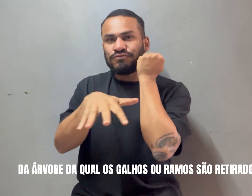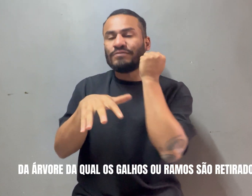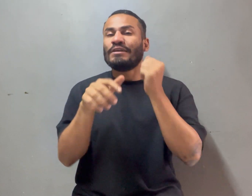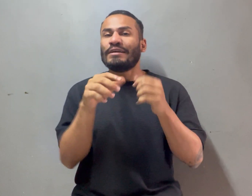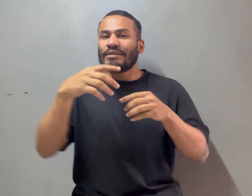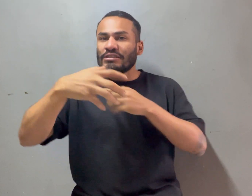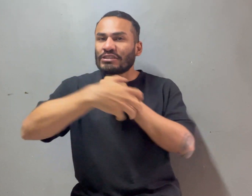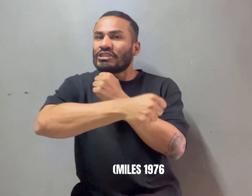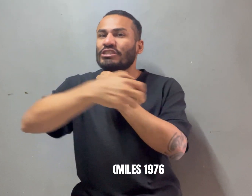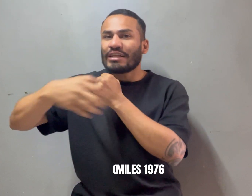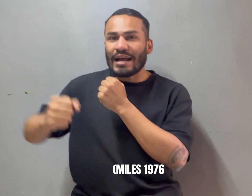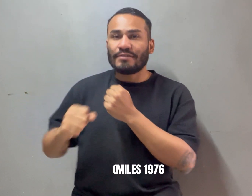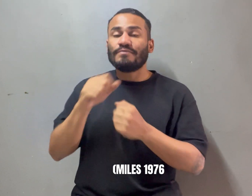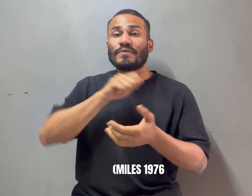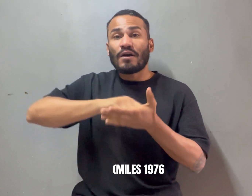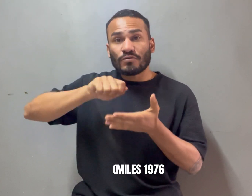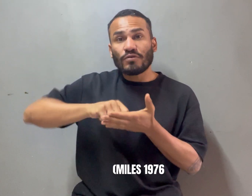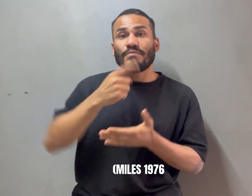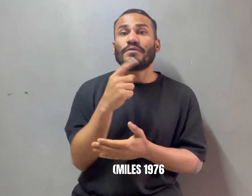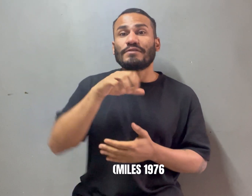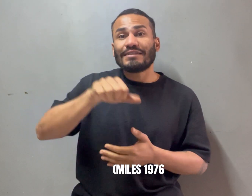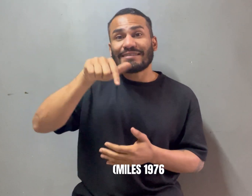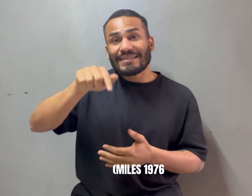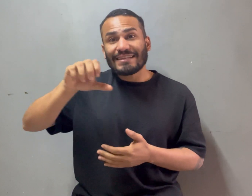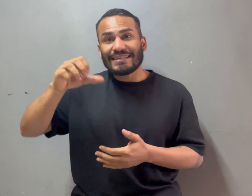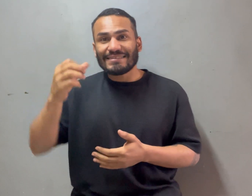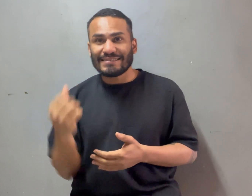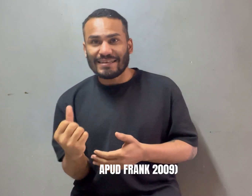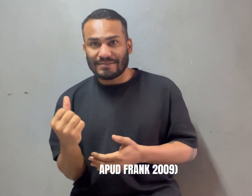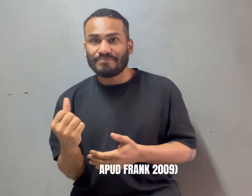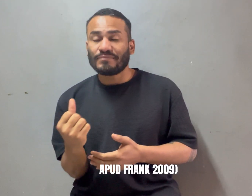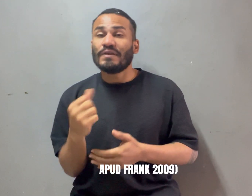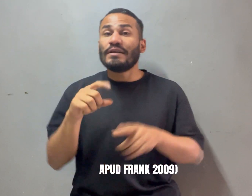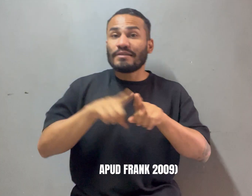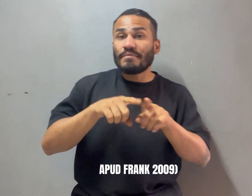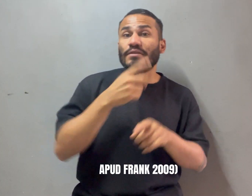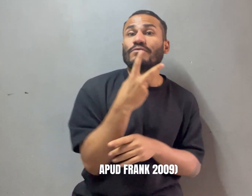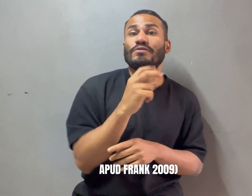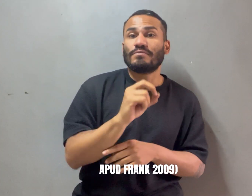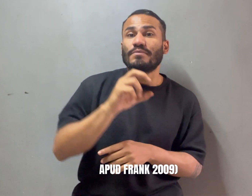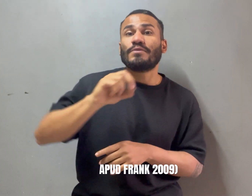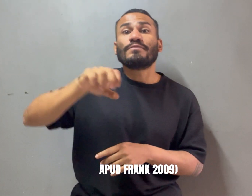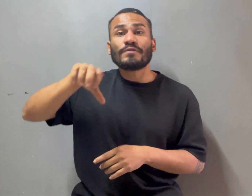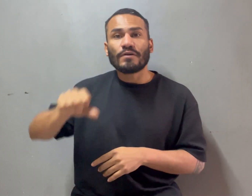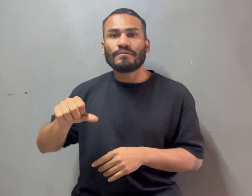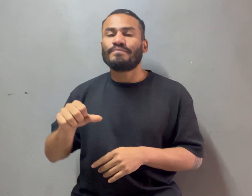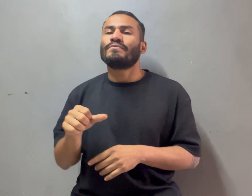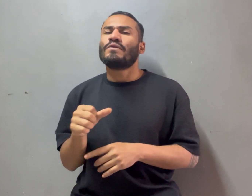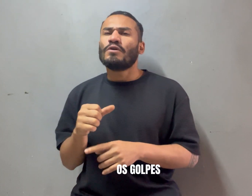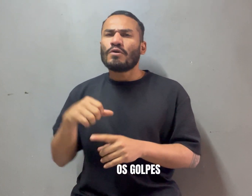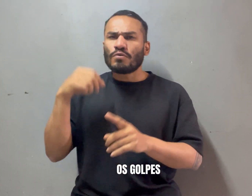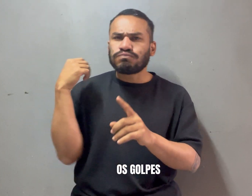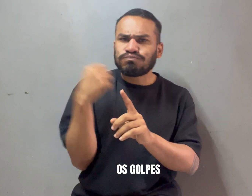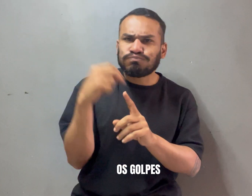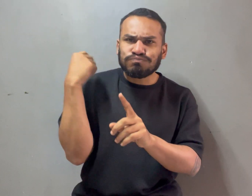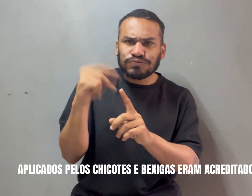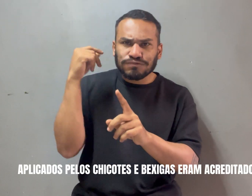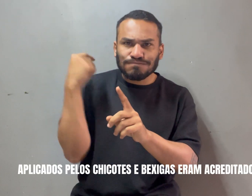retirados. Miles, 1976, Apud Frank, 2009. Os golpes aplicados